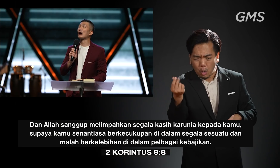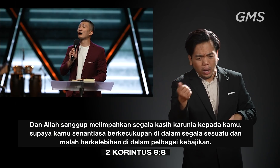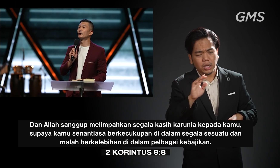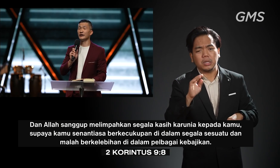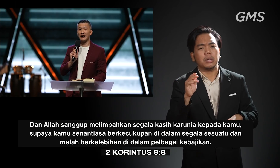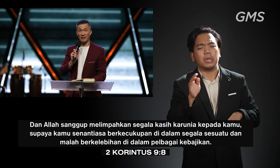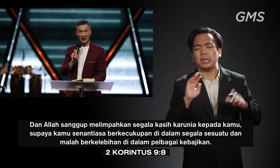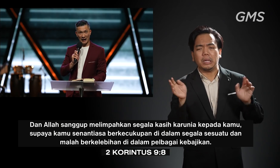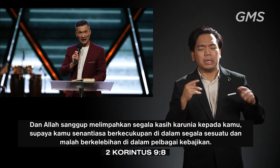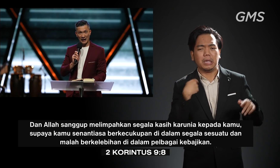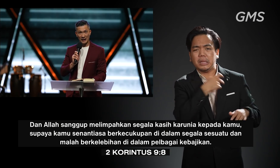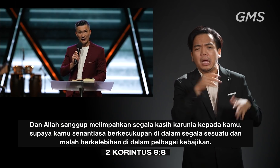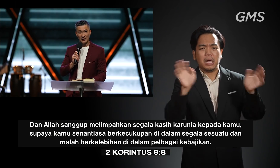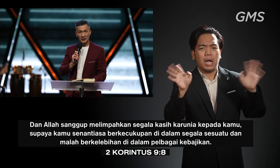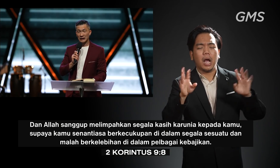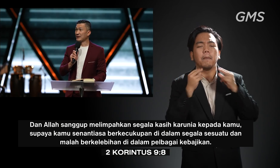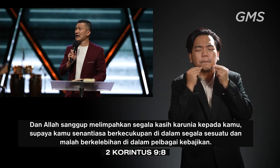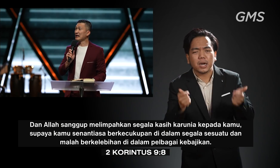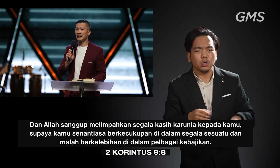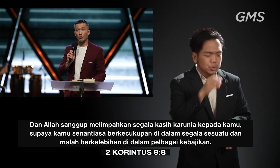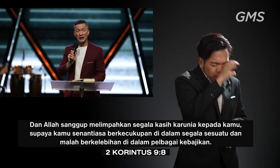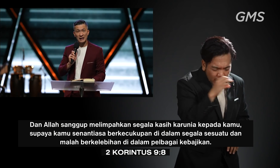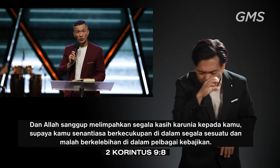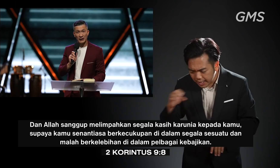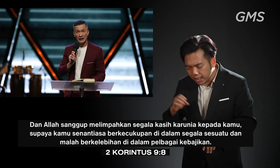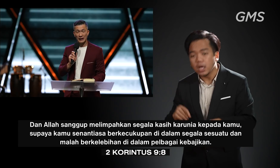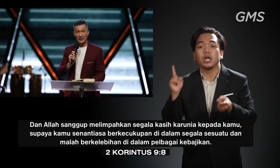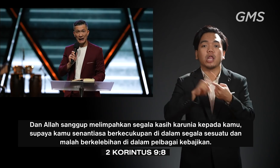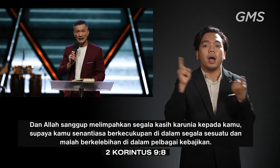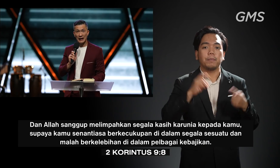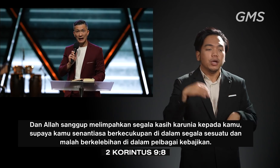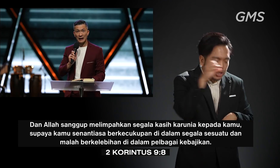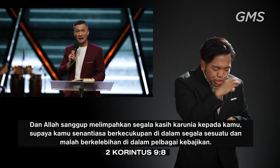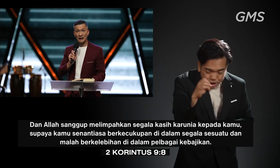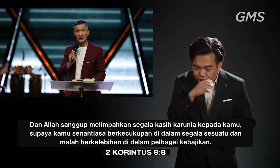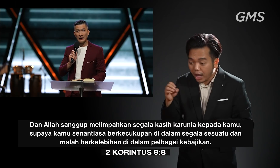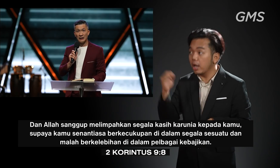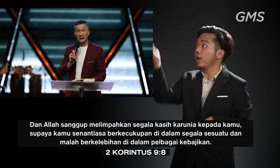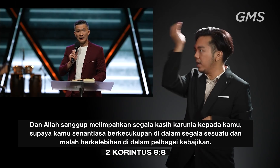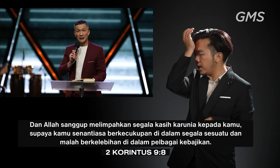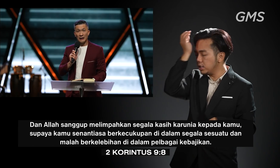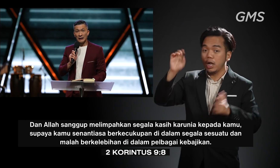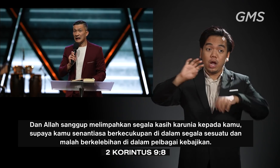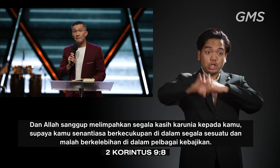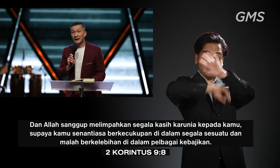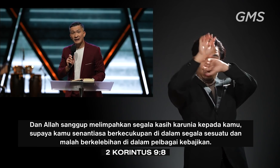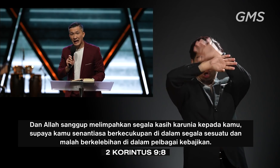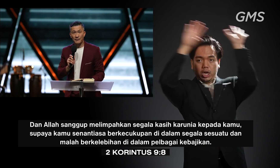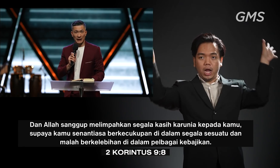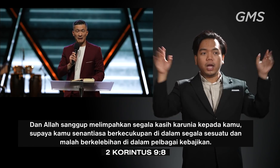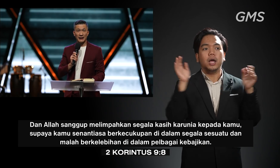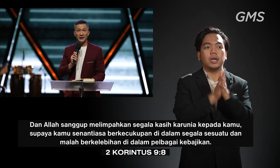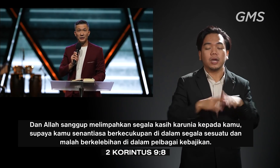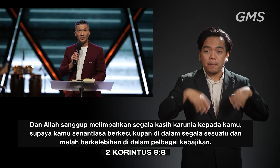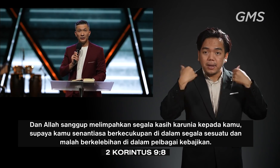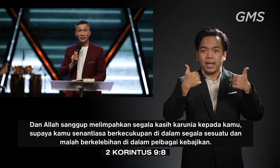oleh orang-orang dunia yang gak mengenal Allah. Tapi carilah dahulu kerajaan sorga dengan kebenarannya. Dan tanpa kita cari